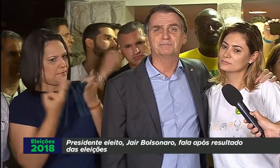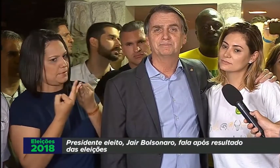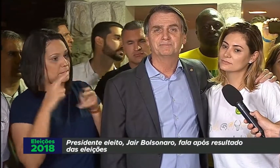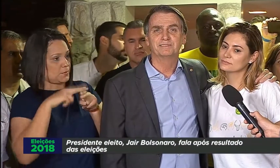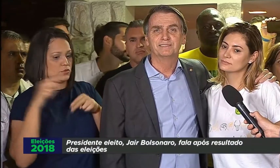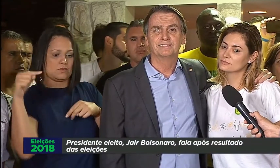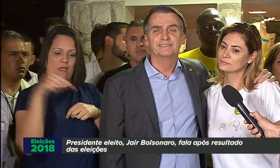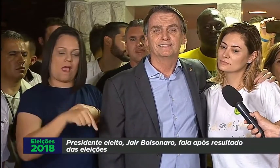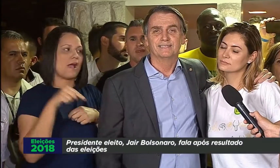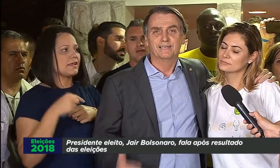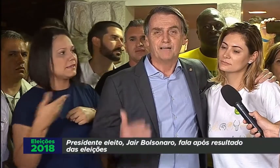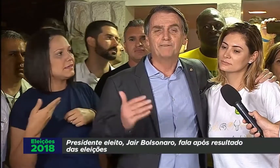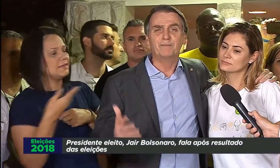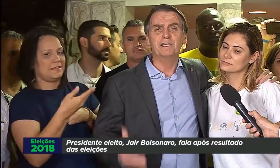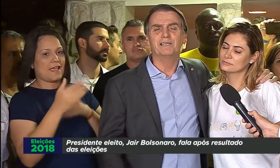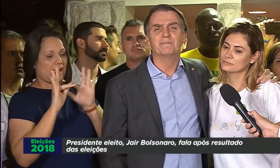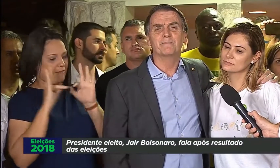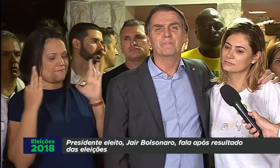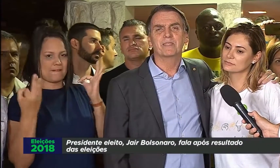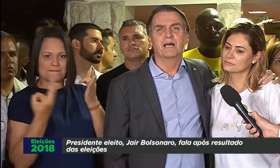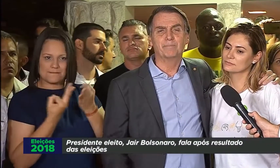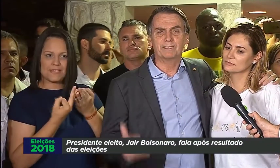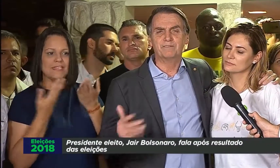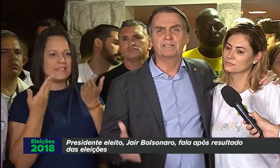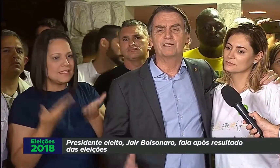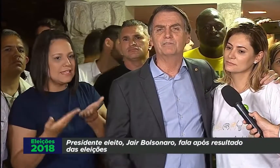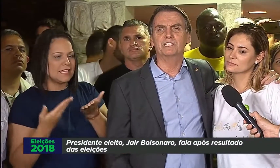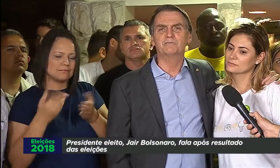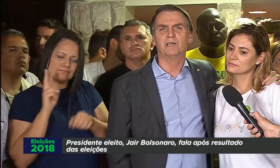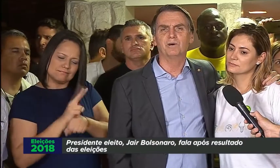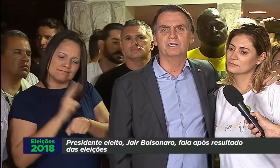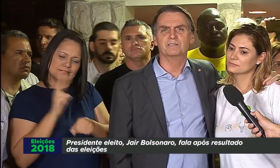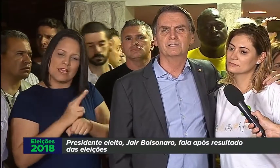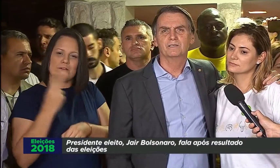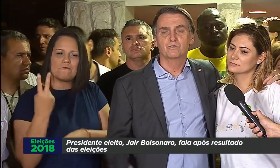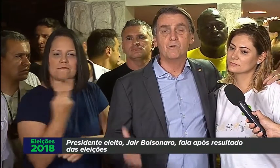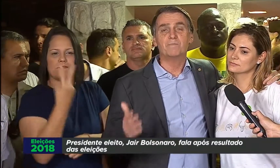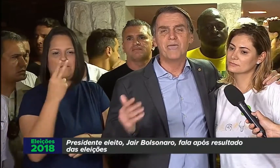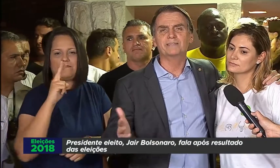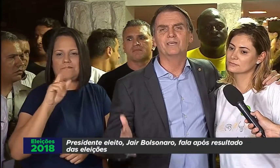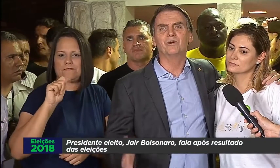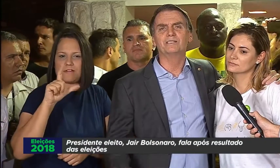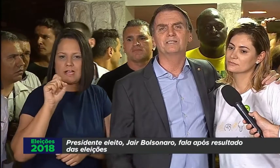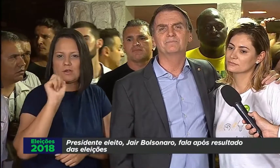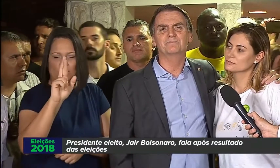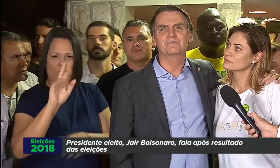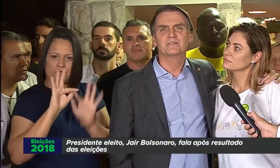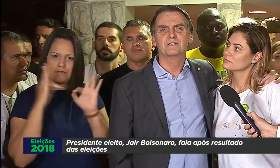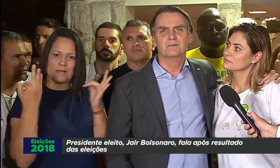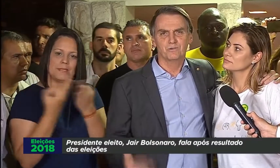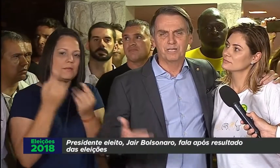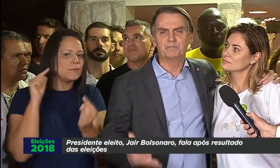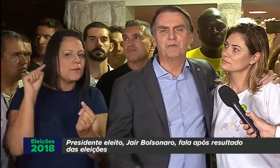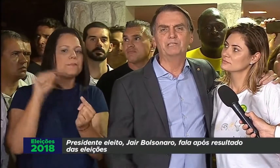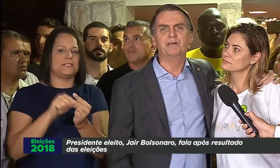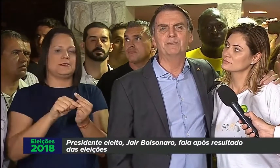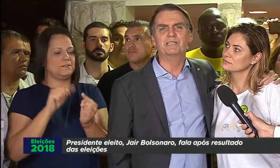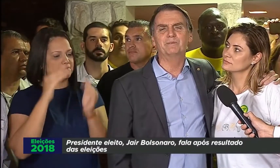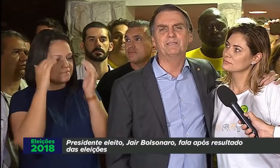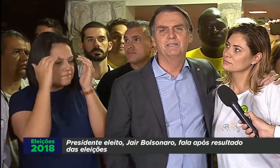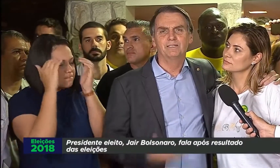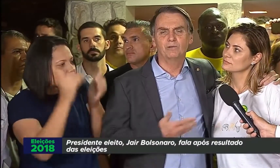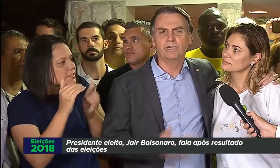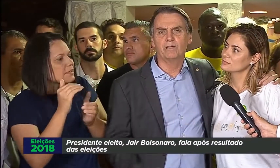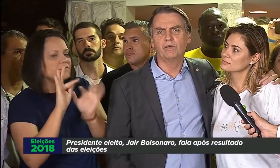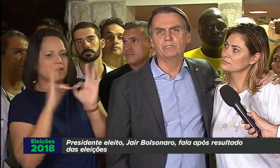aqui a família, a preservação desses valores, com a meta nossa, o respeito à